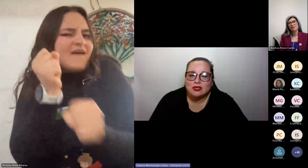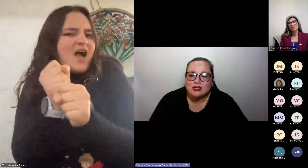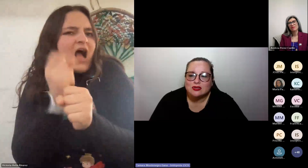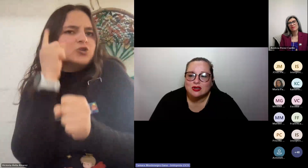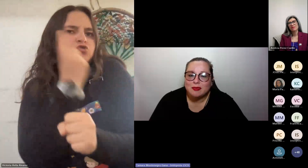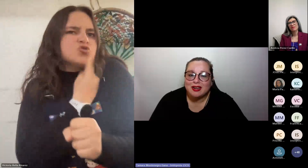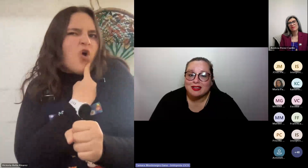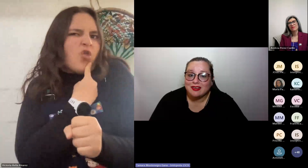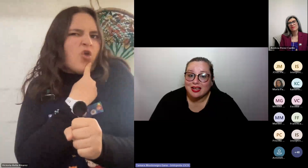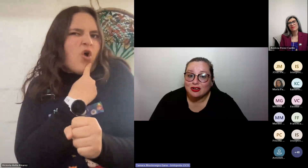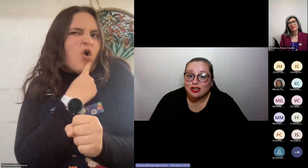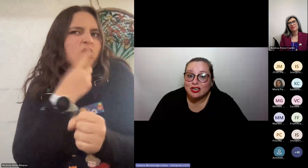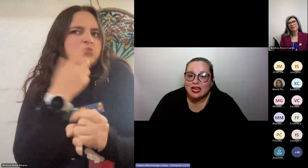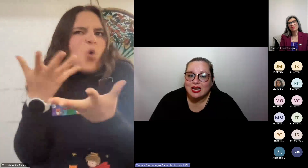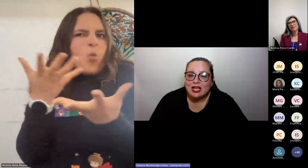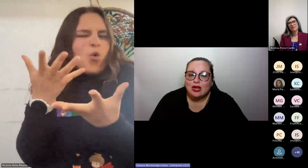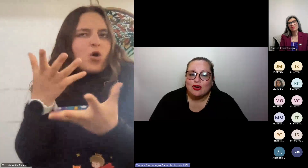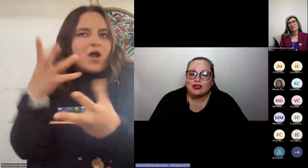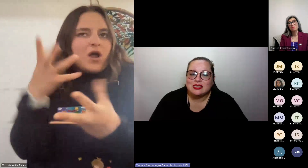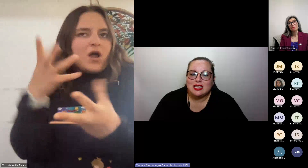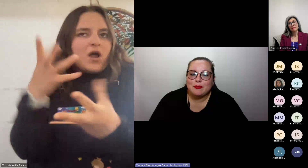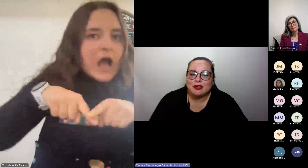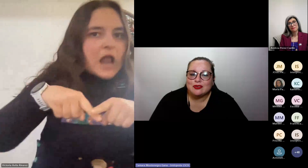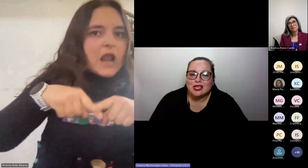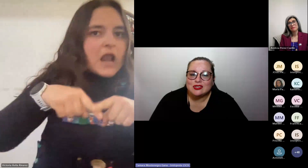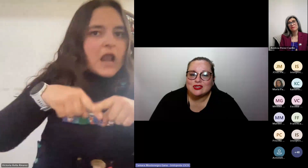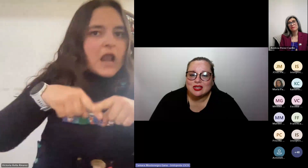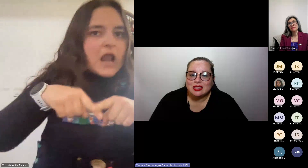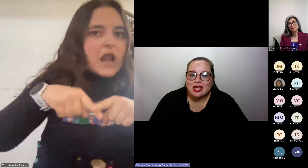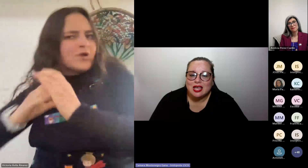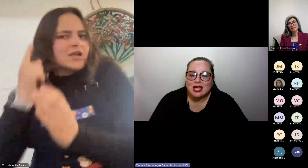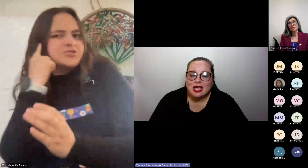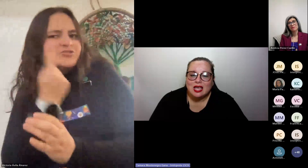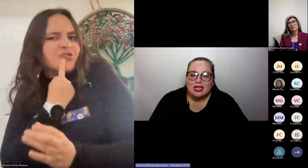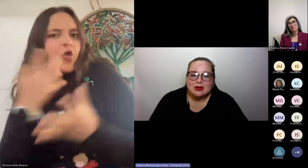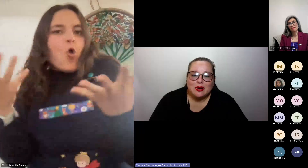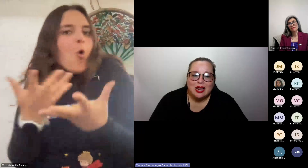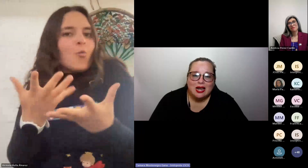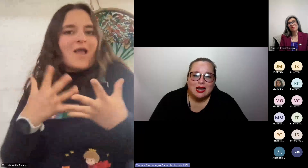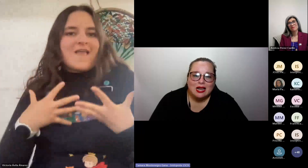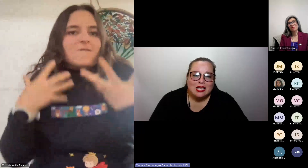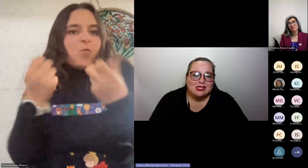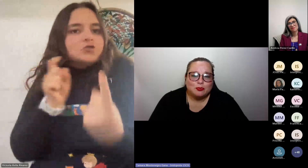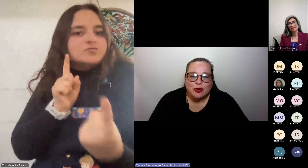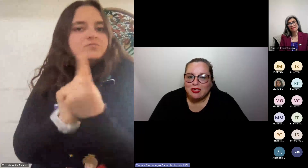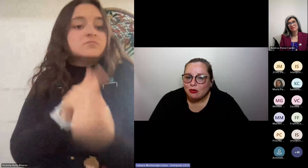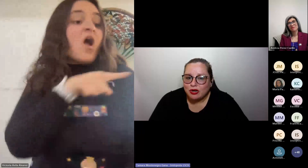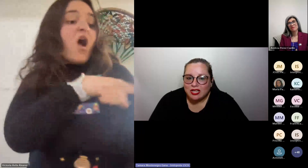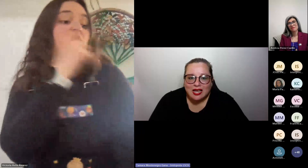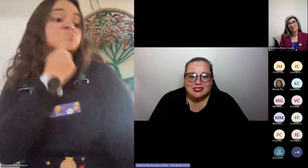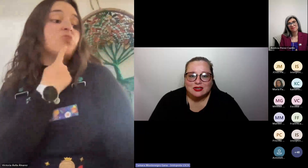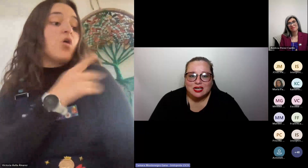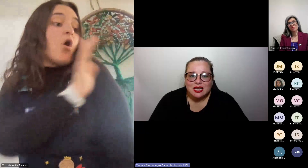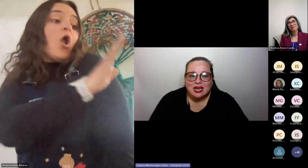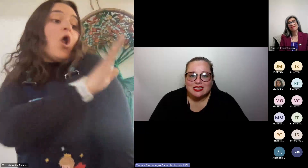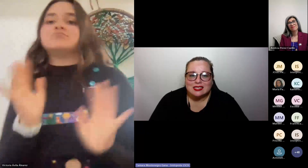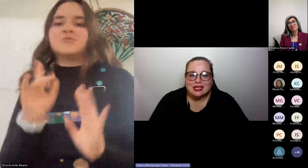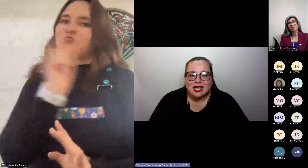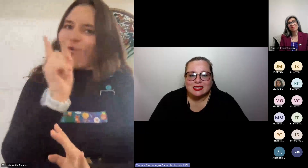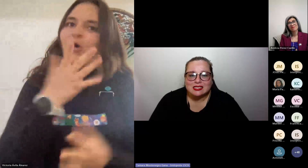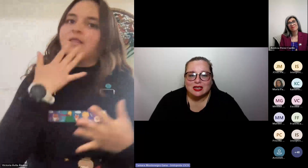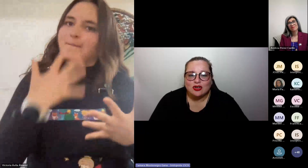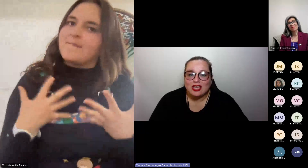metodología de una persona sorda para trabajar con él, o si la persona sorda igual puede comunicarse con